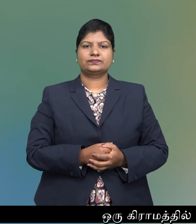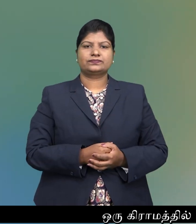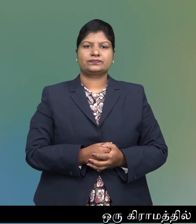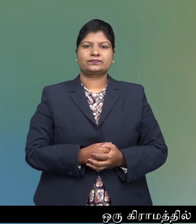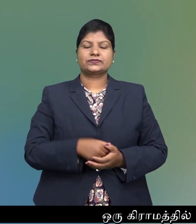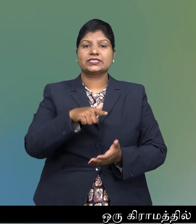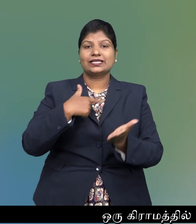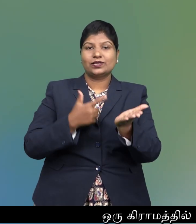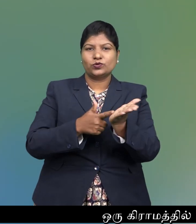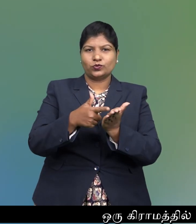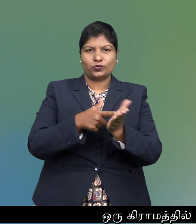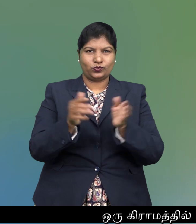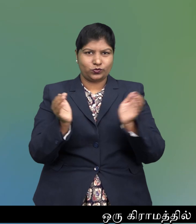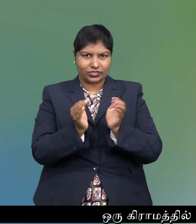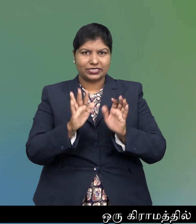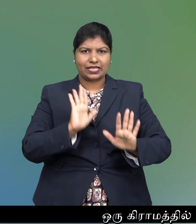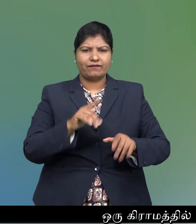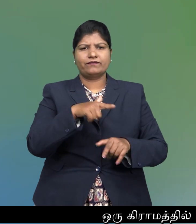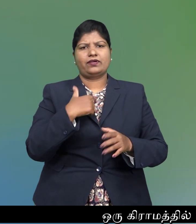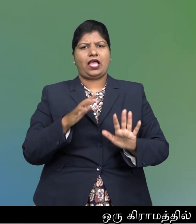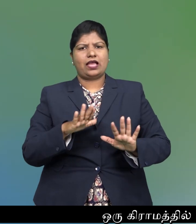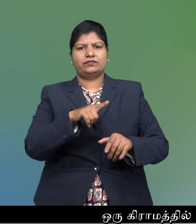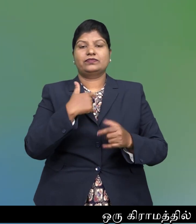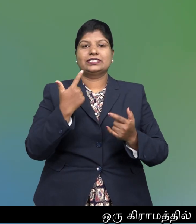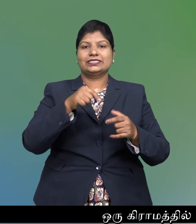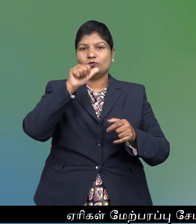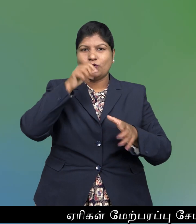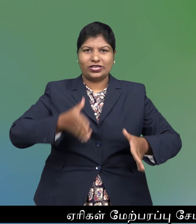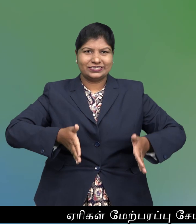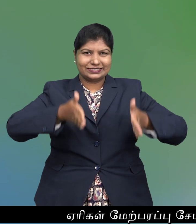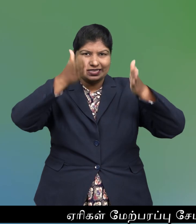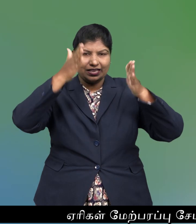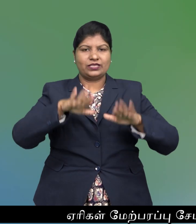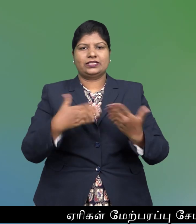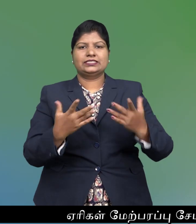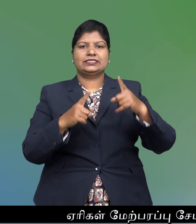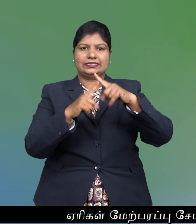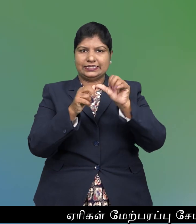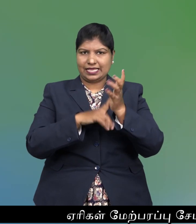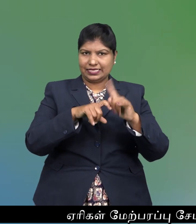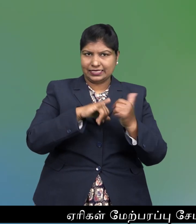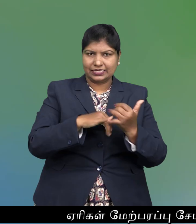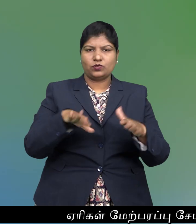ஒரு கிராமத்தில் குளங்கள், குளங்கள் மற்றும் ஏரிகள் மேற்பரப்பு சேமிப்பாக